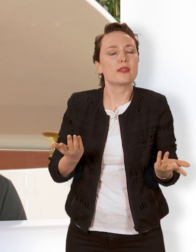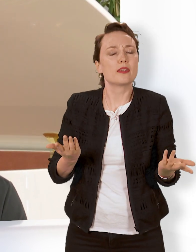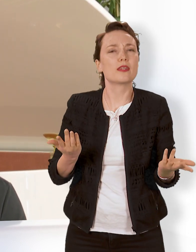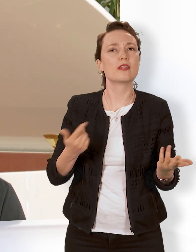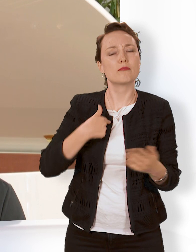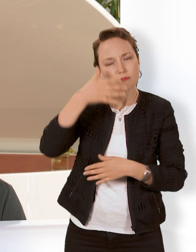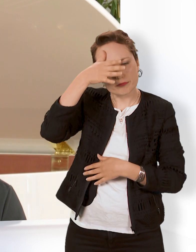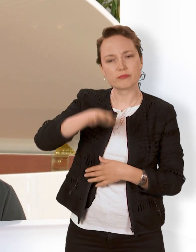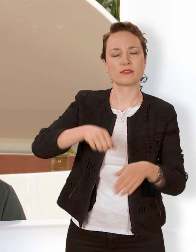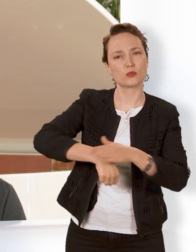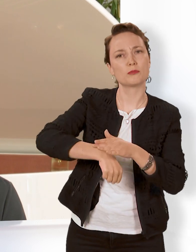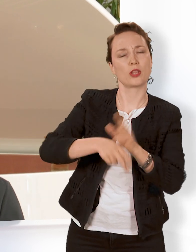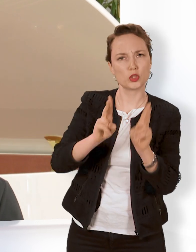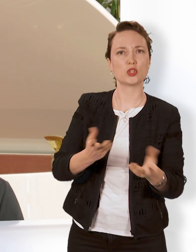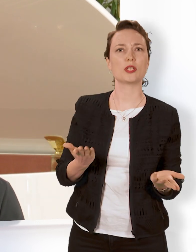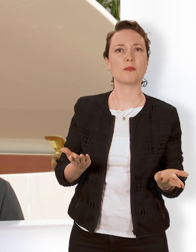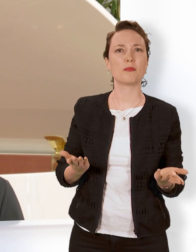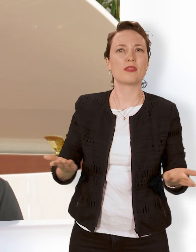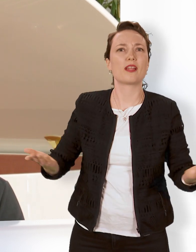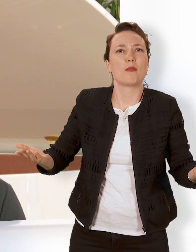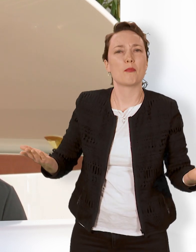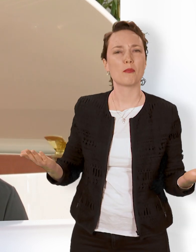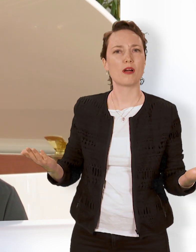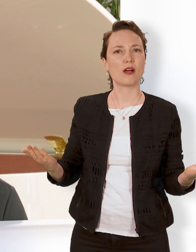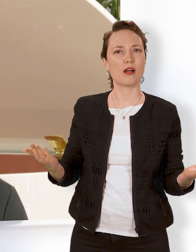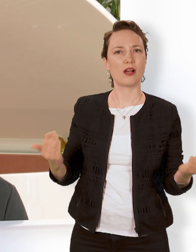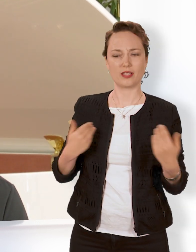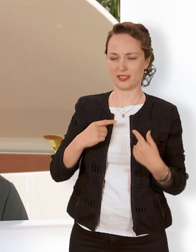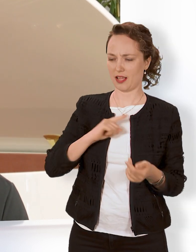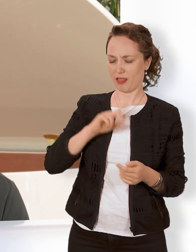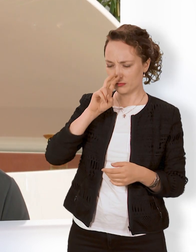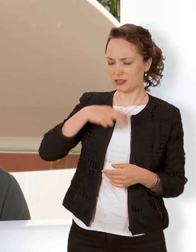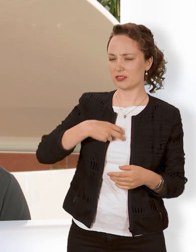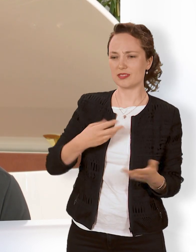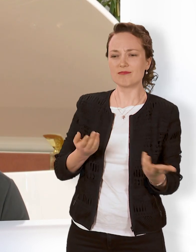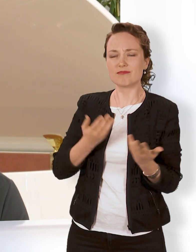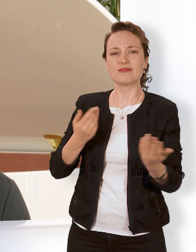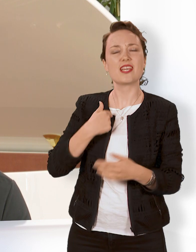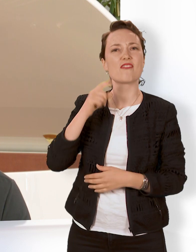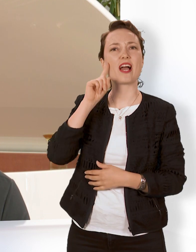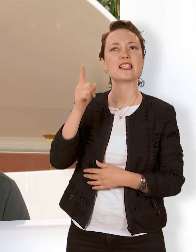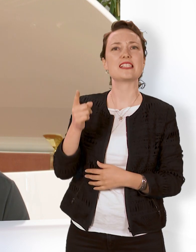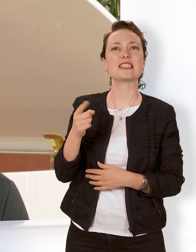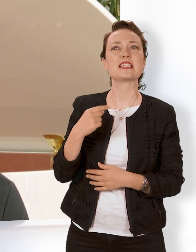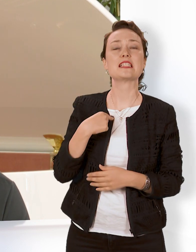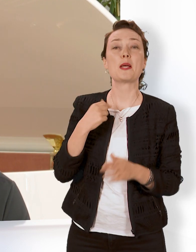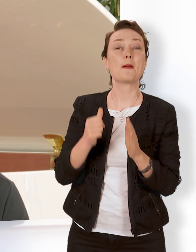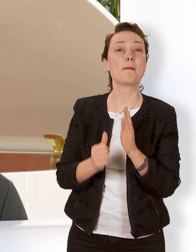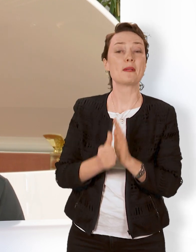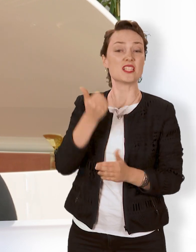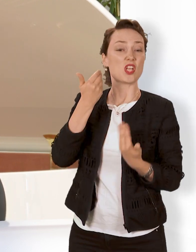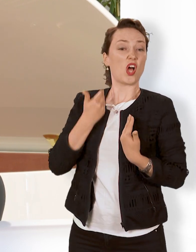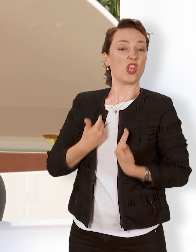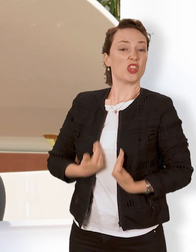ich hatte ein Talent zum Fußballspielen, aber ich war für mich, mir war immer klar, dass ich nicht irgendwas Besonderes